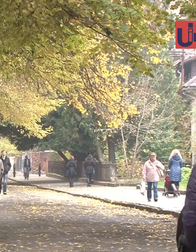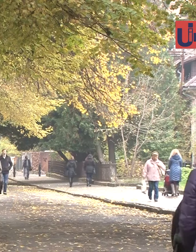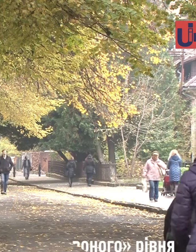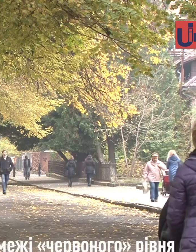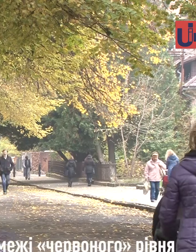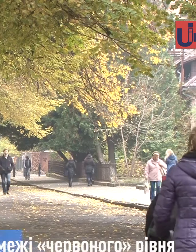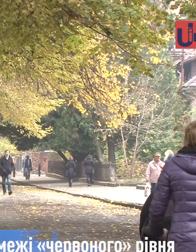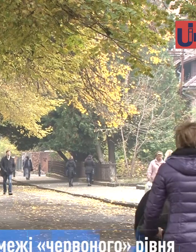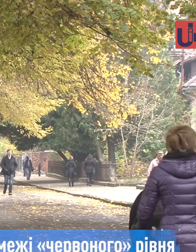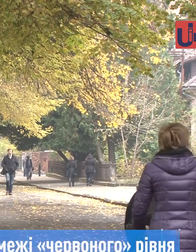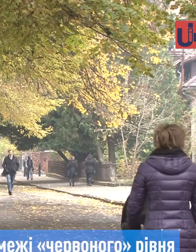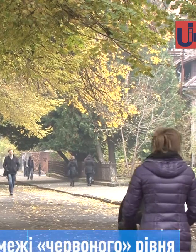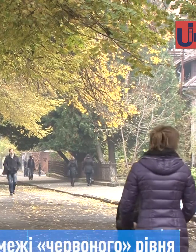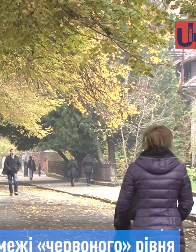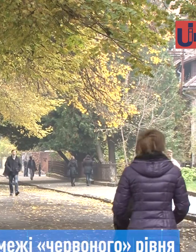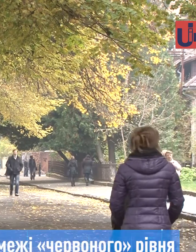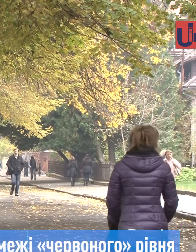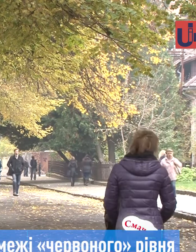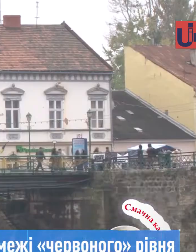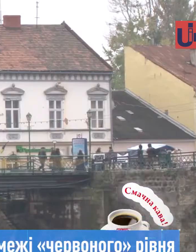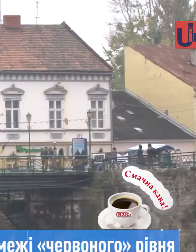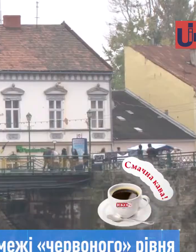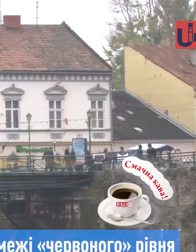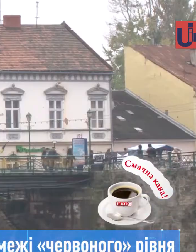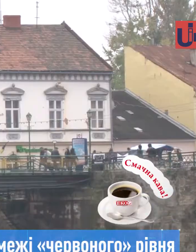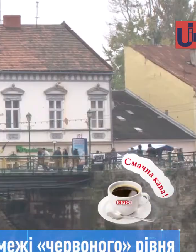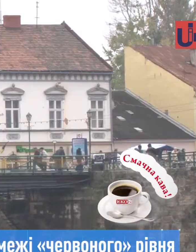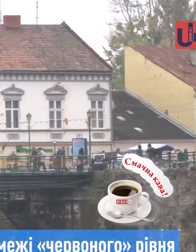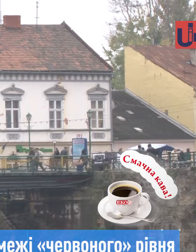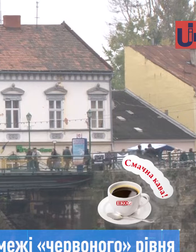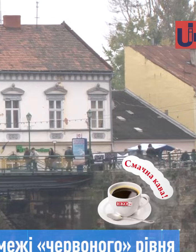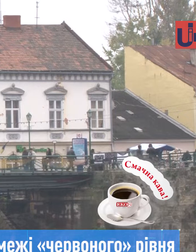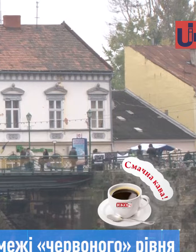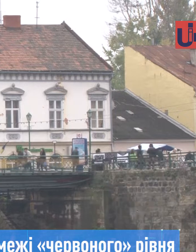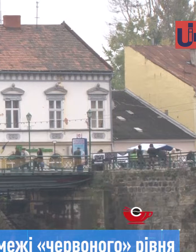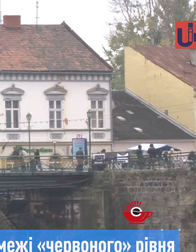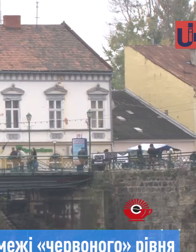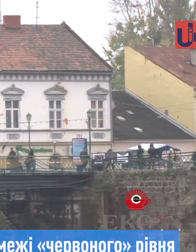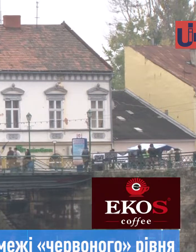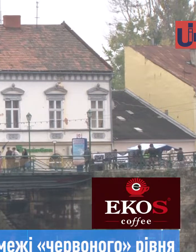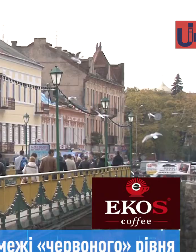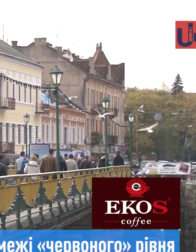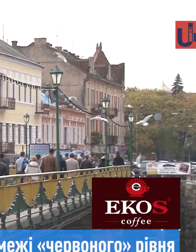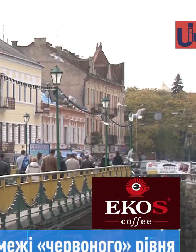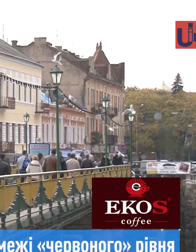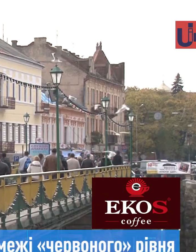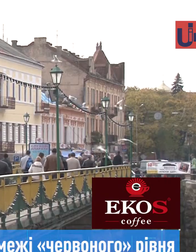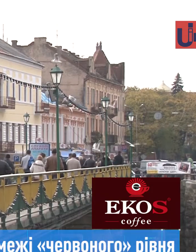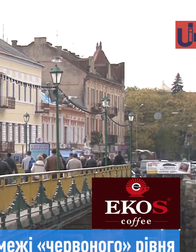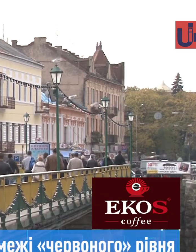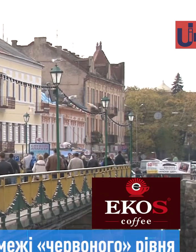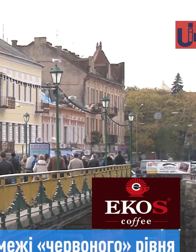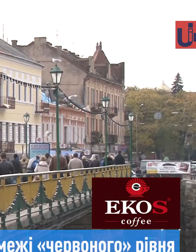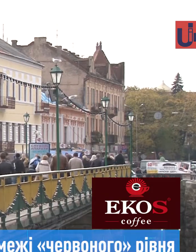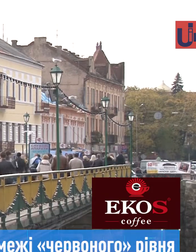В Україні оновили зонування піднебезпеки в регіонах. Відповідне рішення, яке уже вступило в дію із понеділка